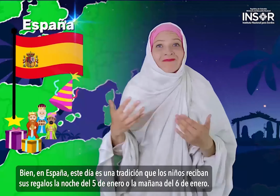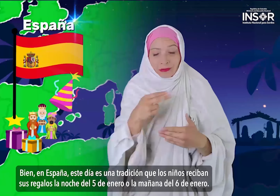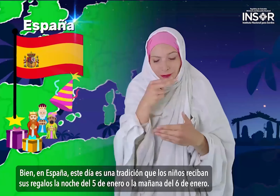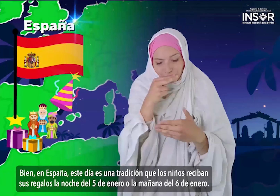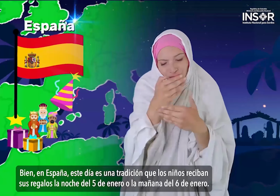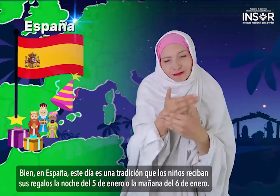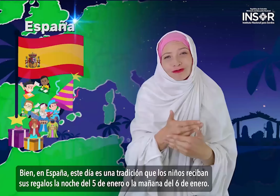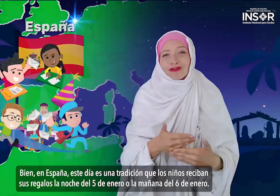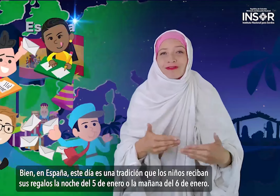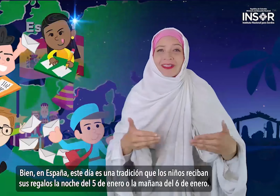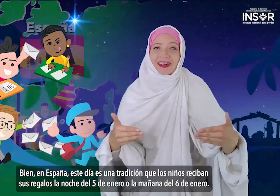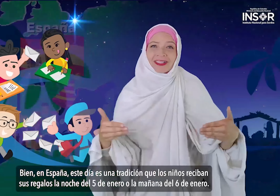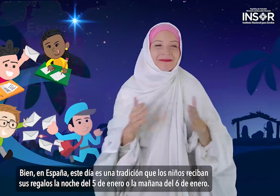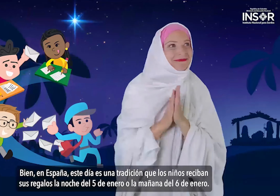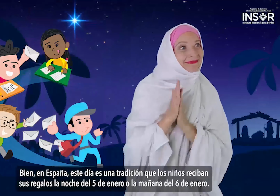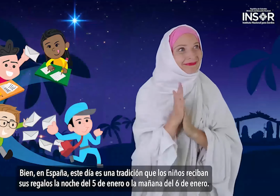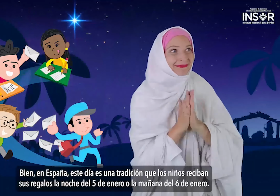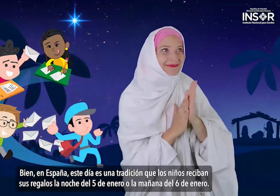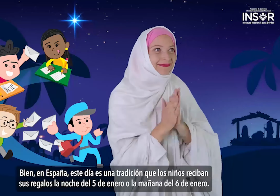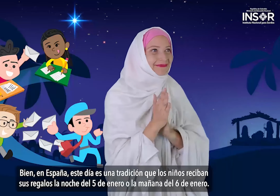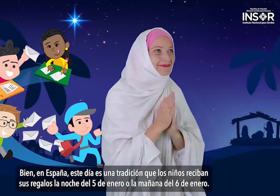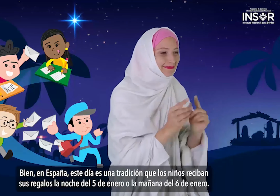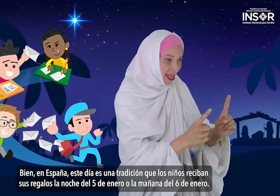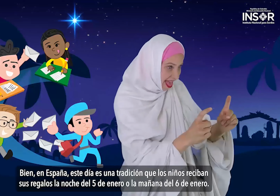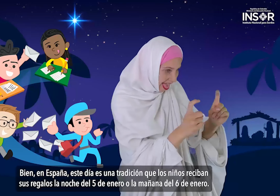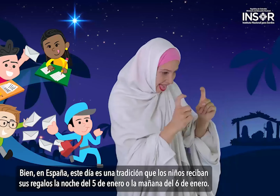Que los niños reciban sus regalos.